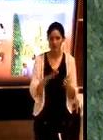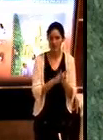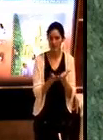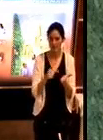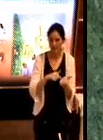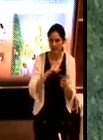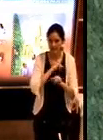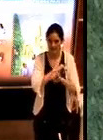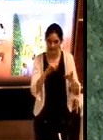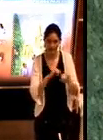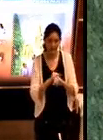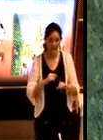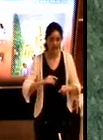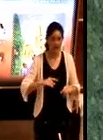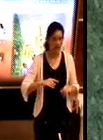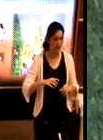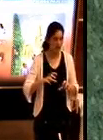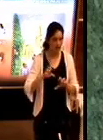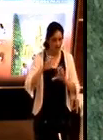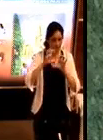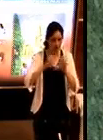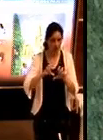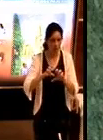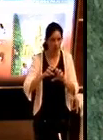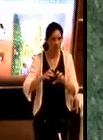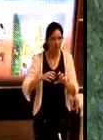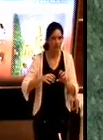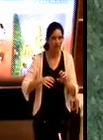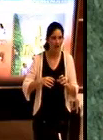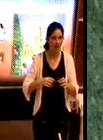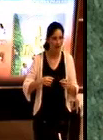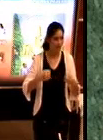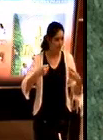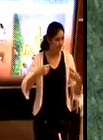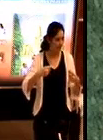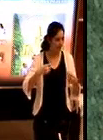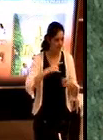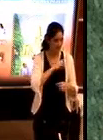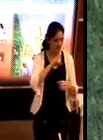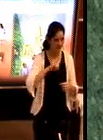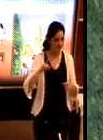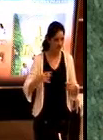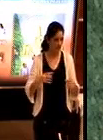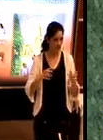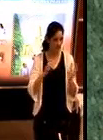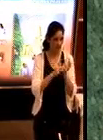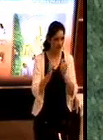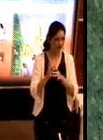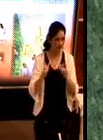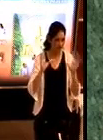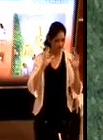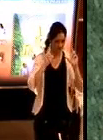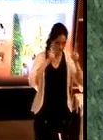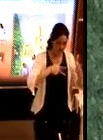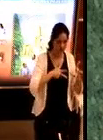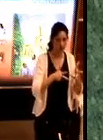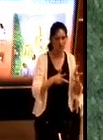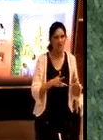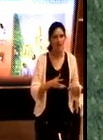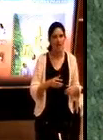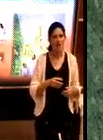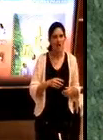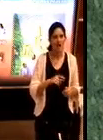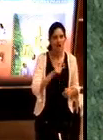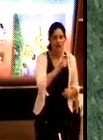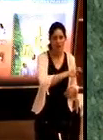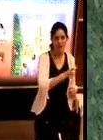contra la mujer y se fue a hacer guerra contra el resto de la descendencia de ella, los que guardan los mandamientos de Dios y